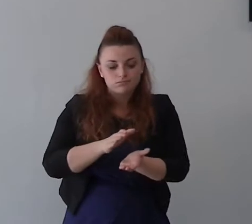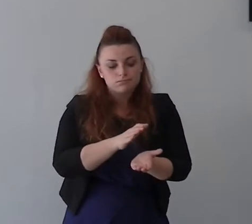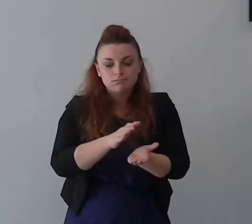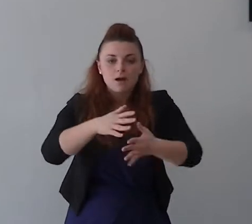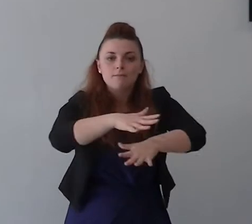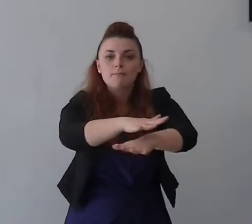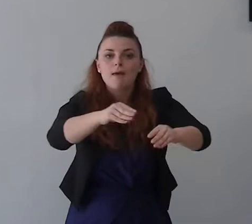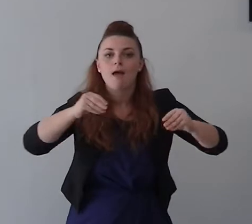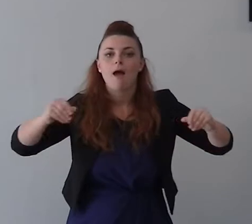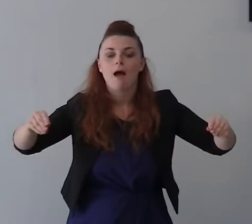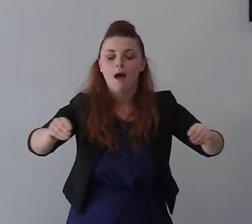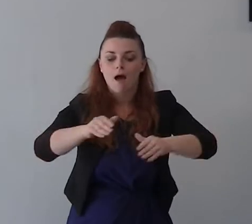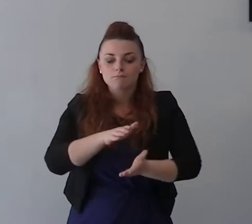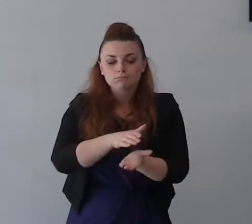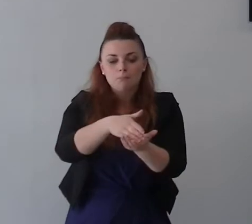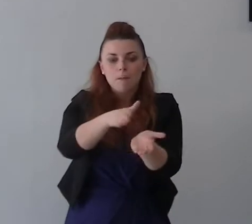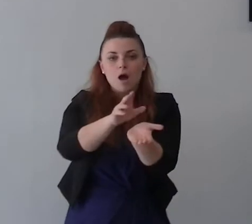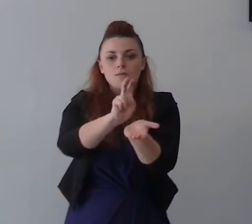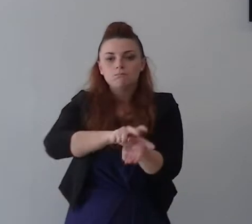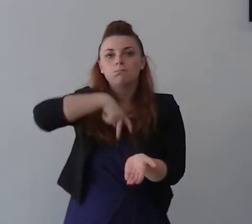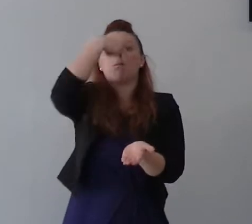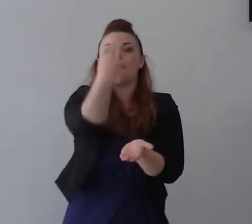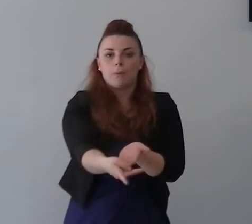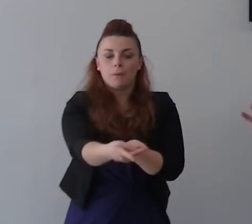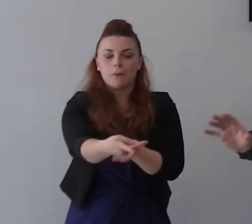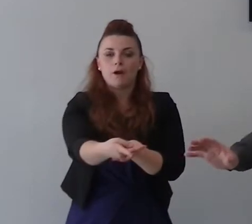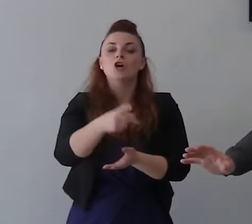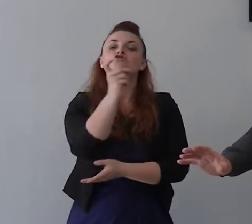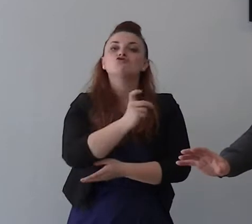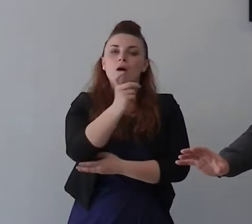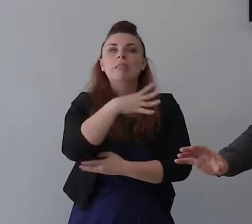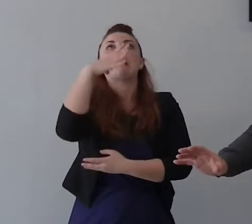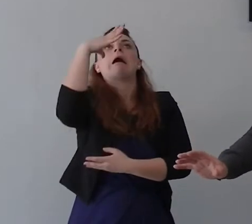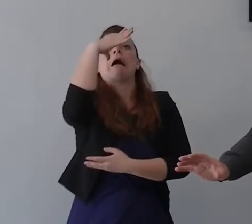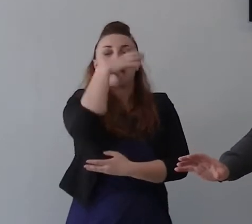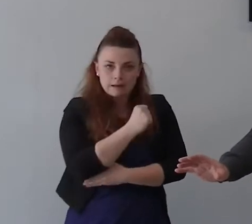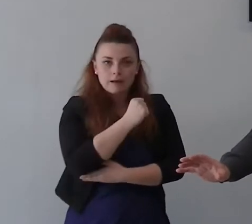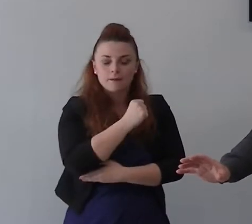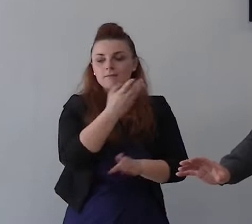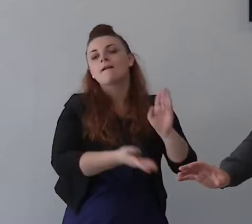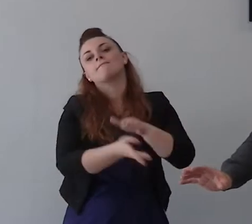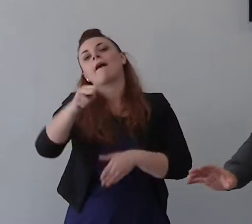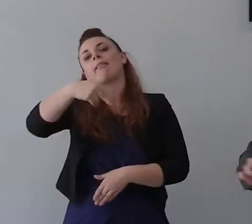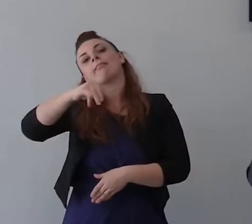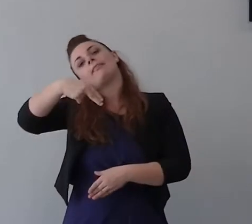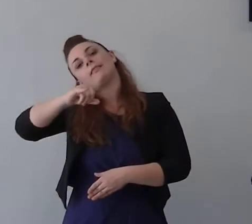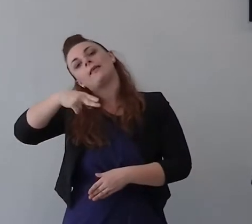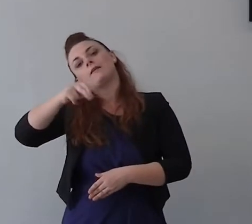sulla spiaggia, e Giona, che ha capito, va dai niniviti e li converte a